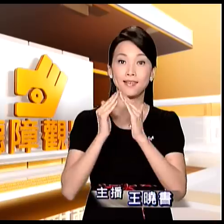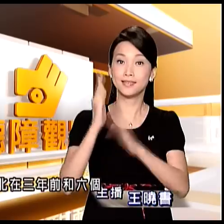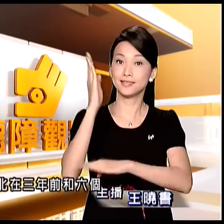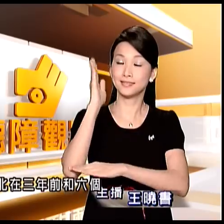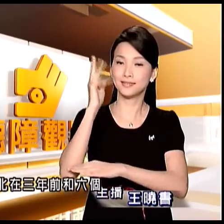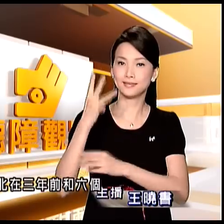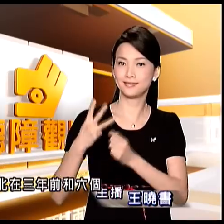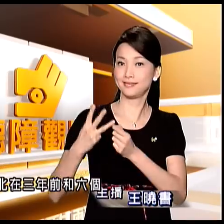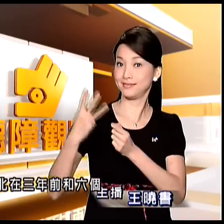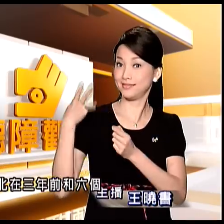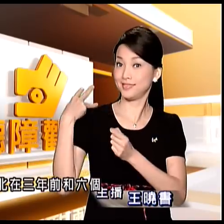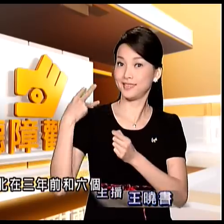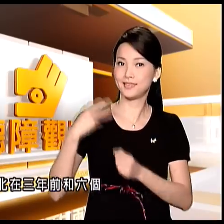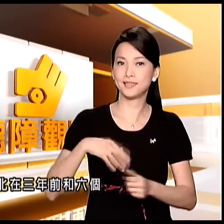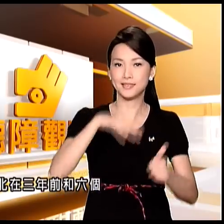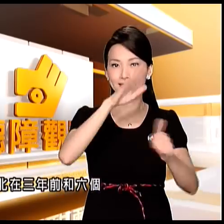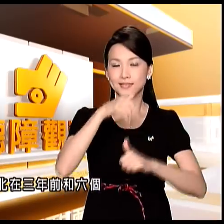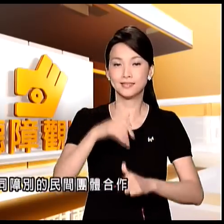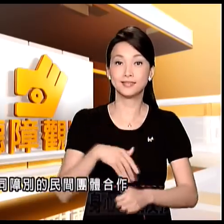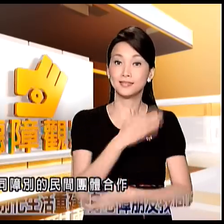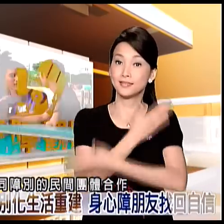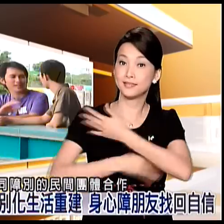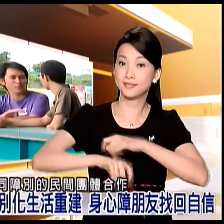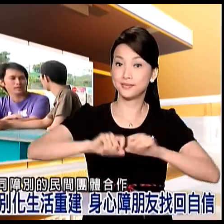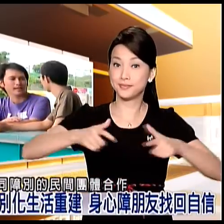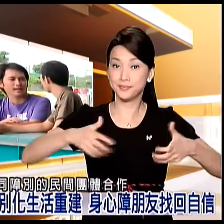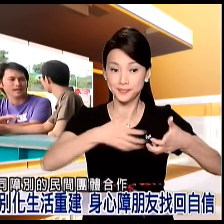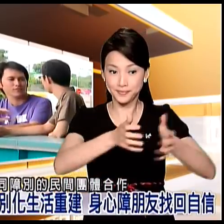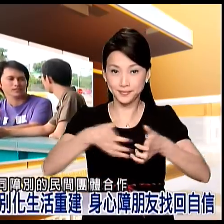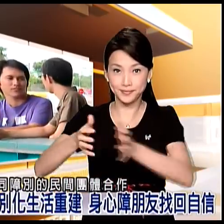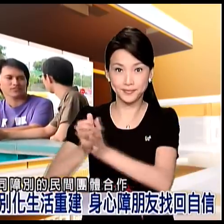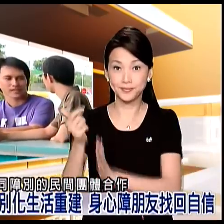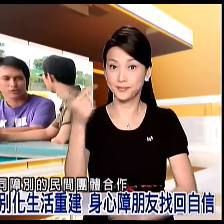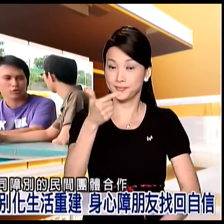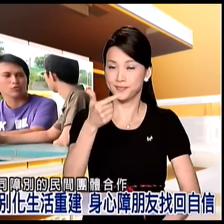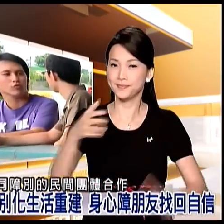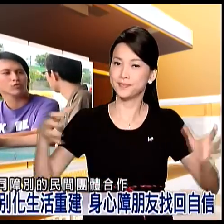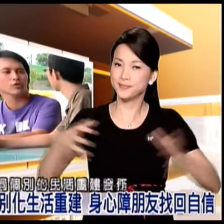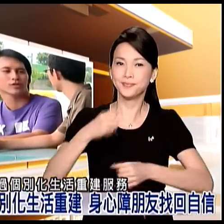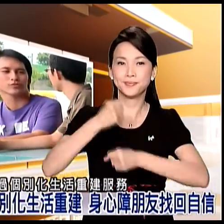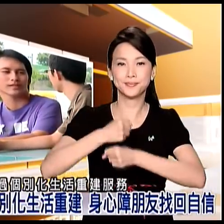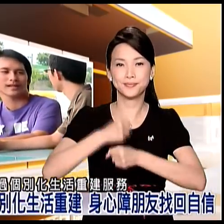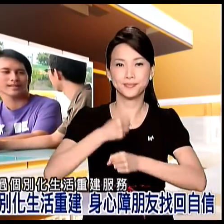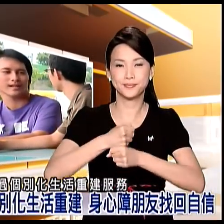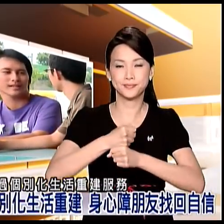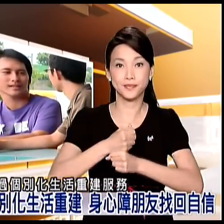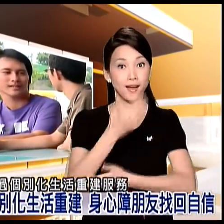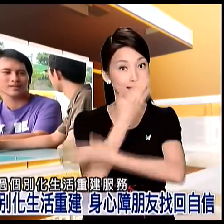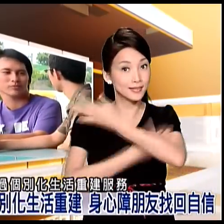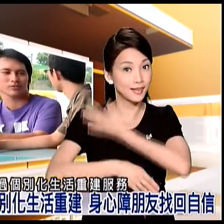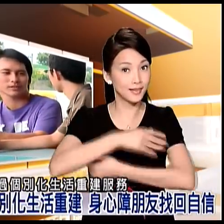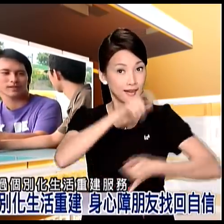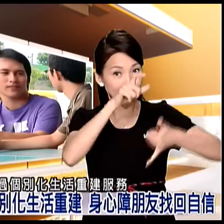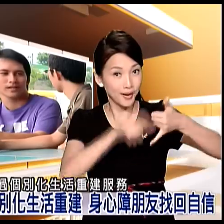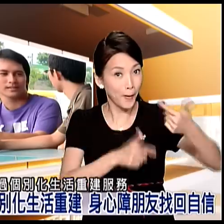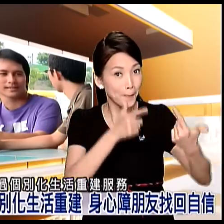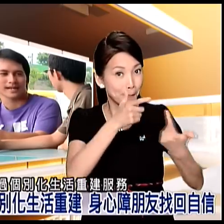台北在3年前和6个不同帐别的民间团体合作，透过个别化生活重建服